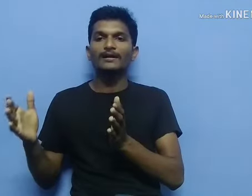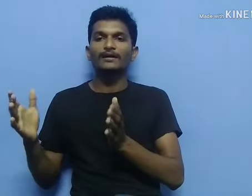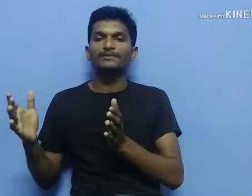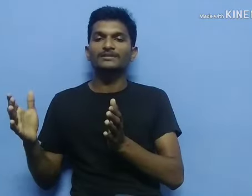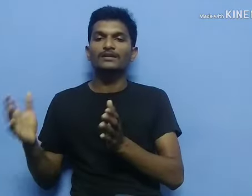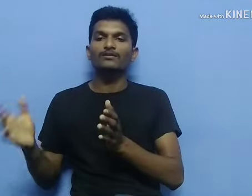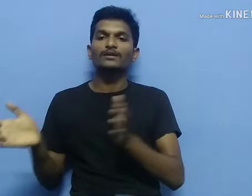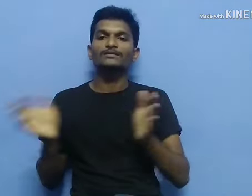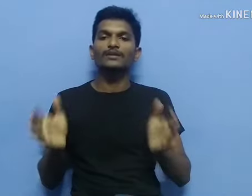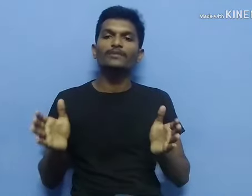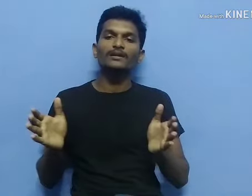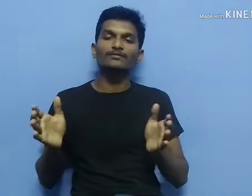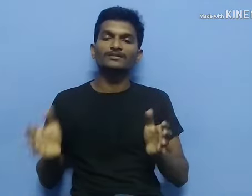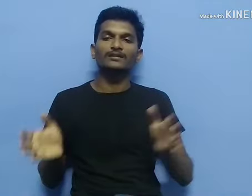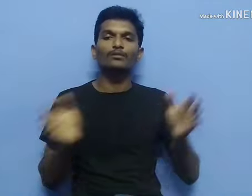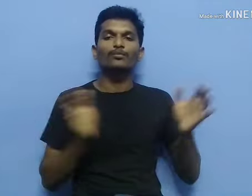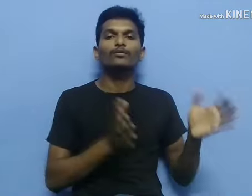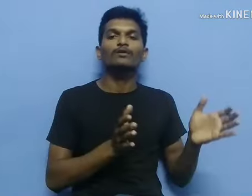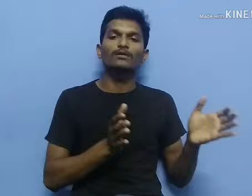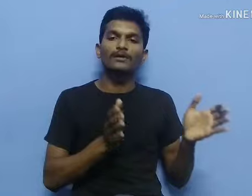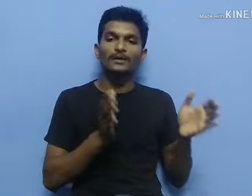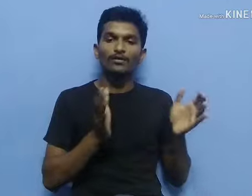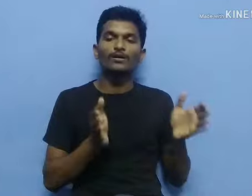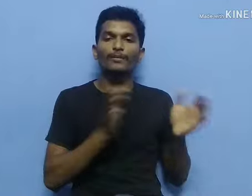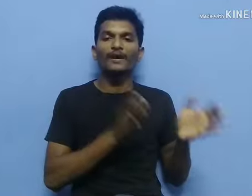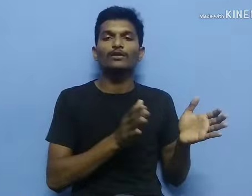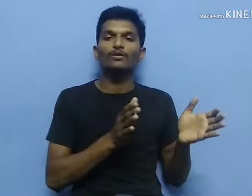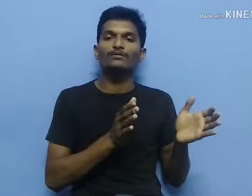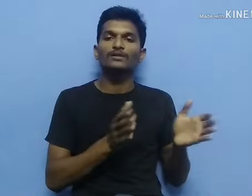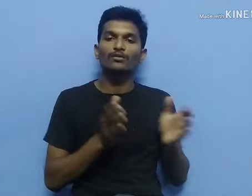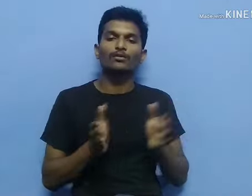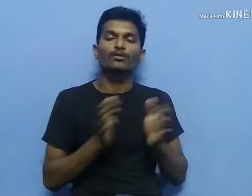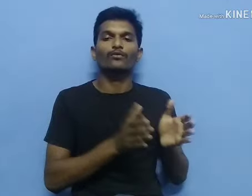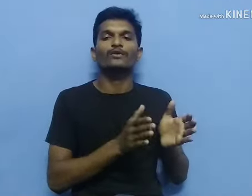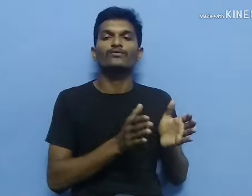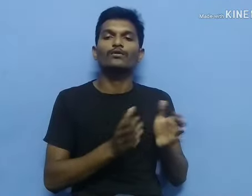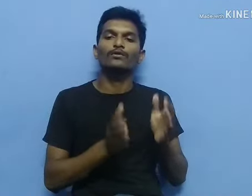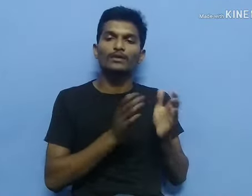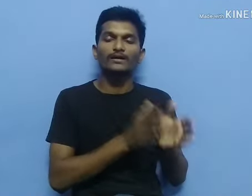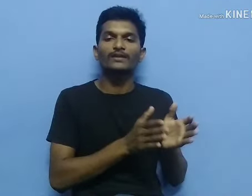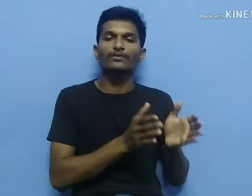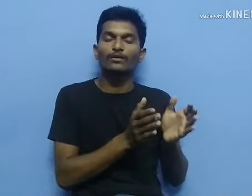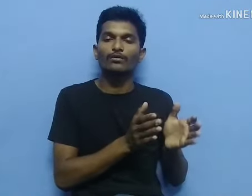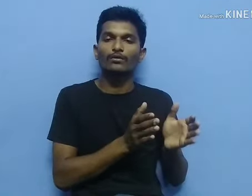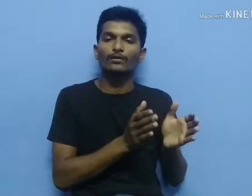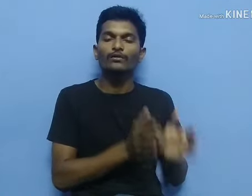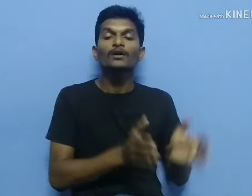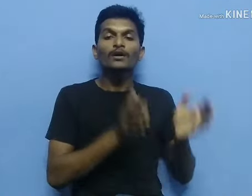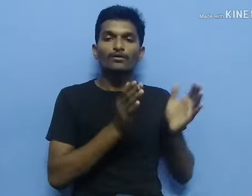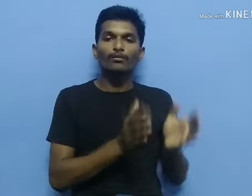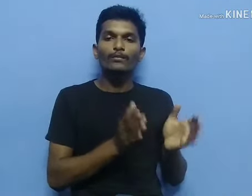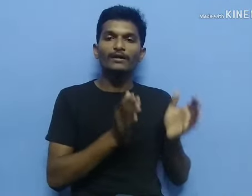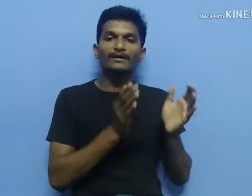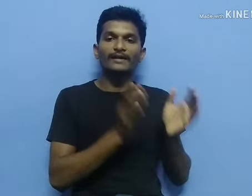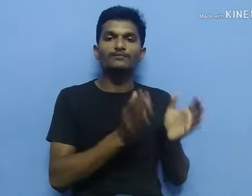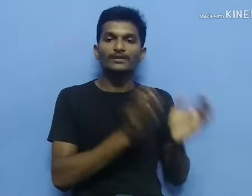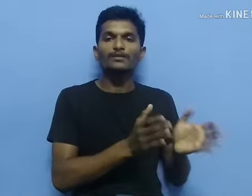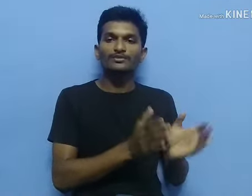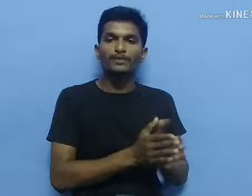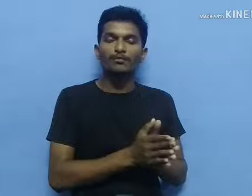இருக்க பசங்களை விட ஜப்பியா இருக்க பசங்க தான் பொண்ணுங்க அவங்க பேரோட வந்து அவங்களோட ஒய்ஃபோ இல்ல கேர்ள் ஃப்ரெண்டோ கூடயோ ரொம்ப டைம் அதிகமா ஸ்பெண்ட்